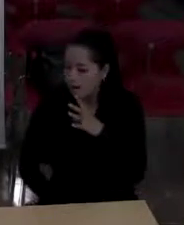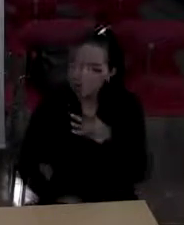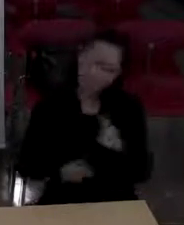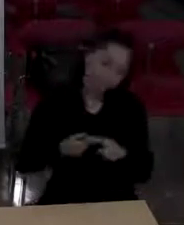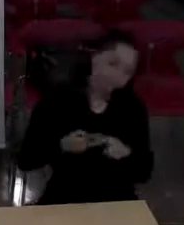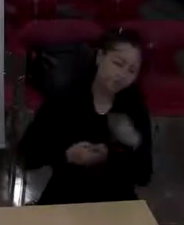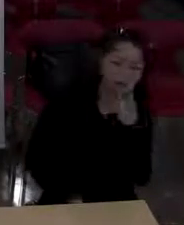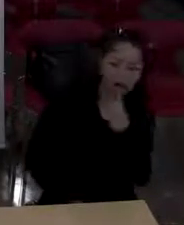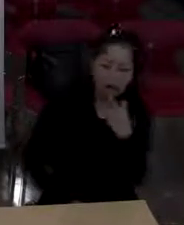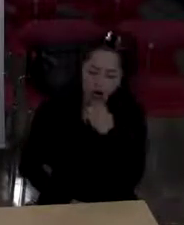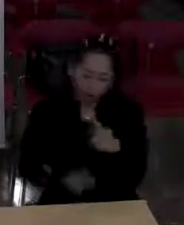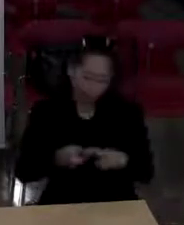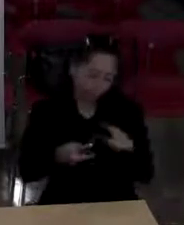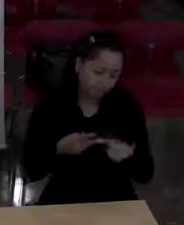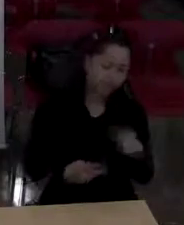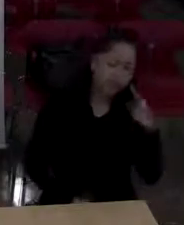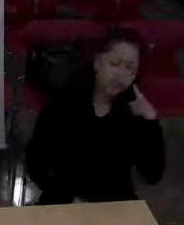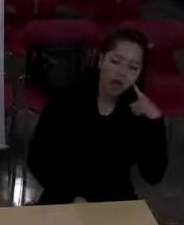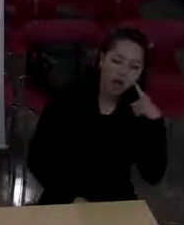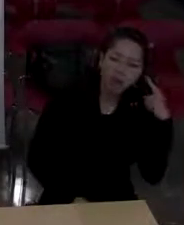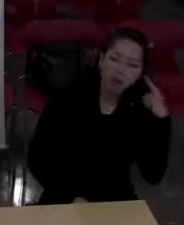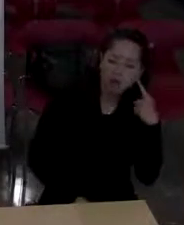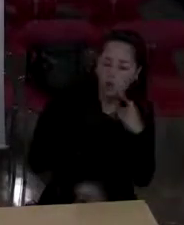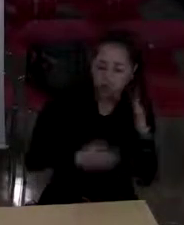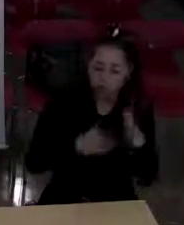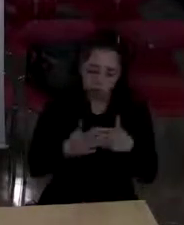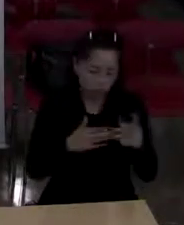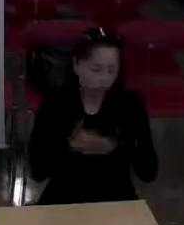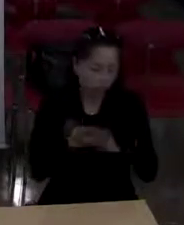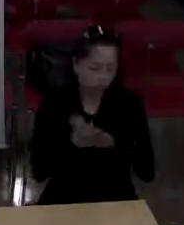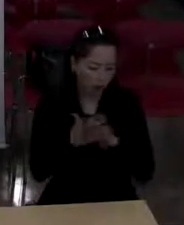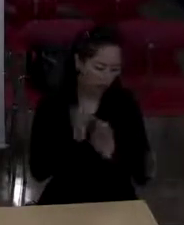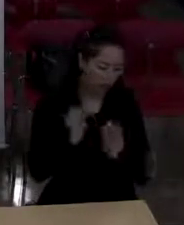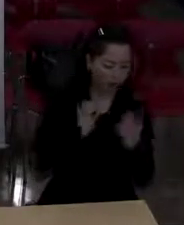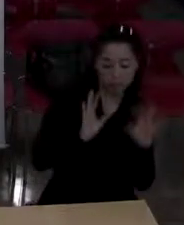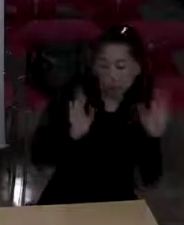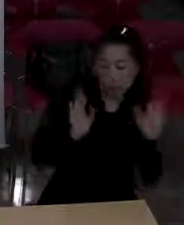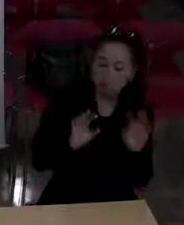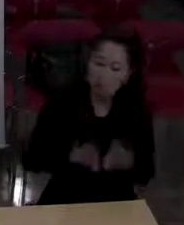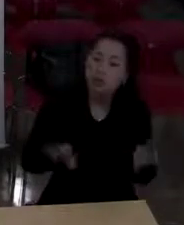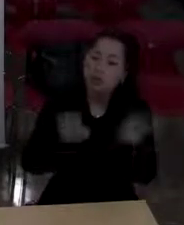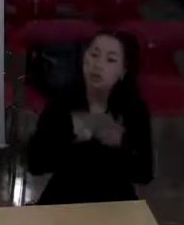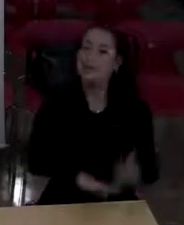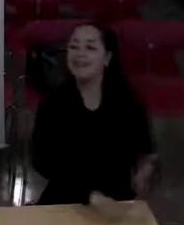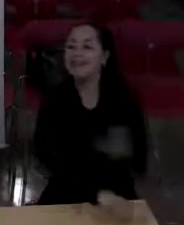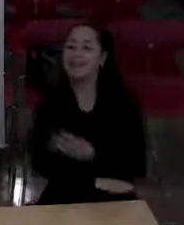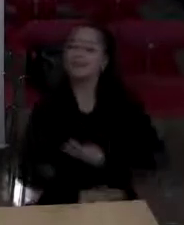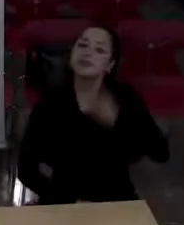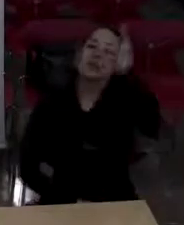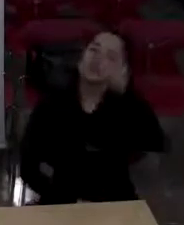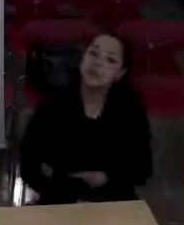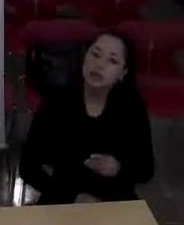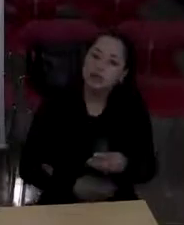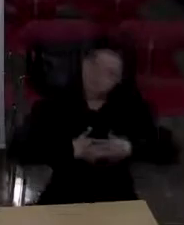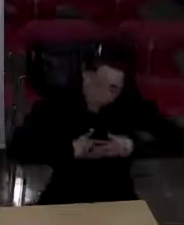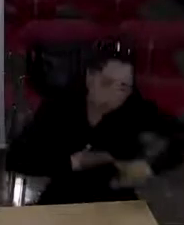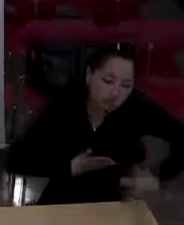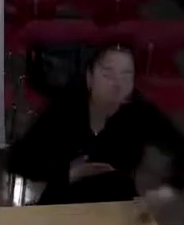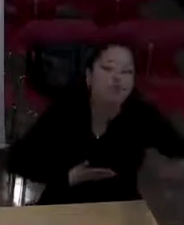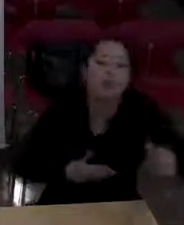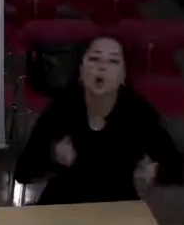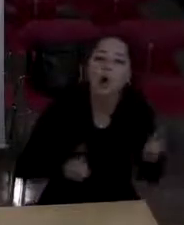de todo el ser a nivel integral. En su comunicación, pues, es un proceso social que facilita la